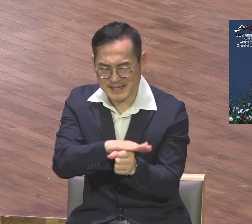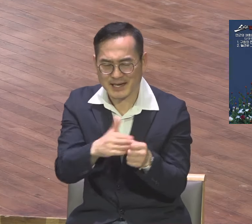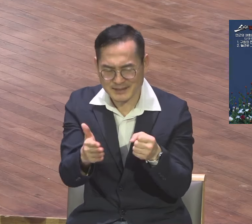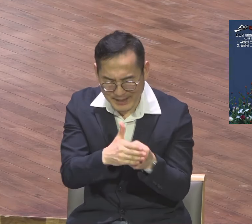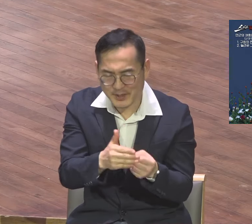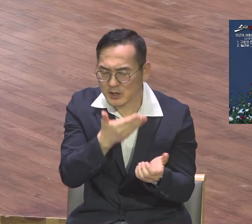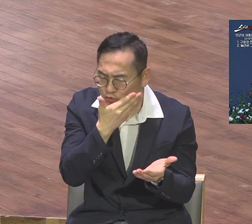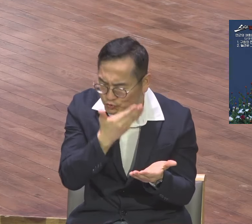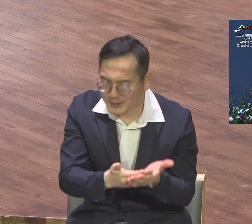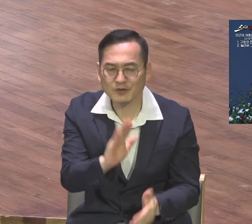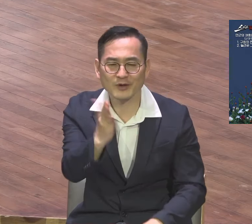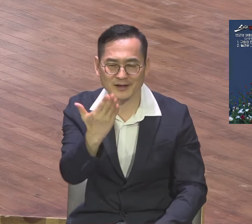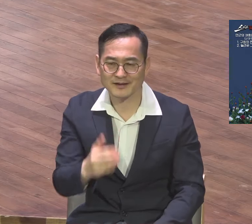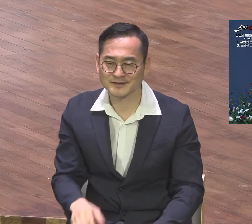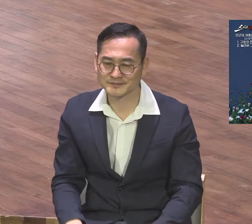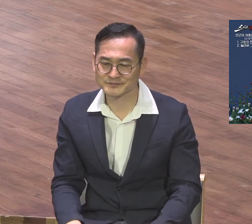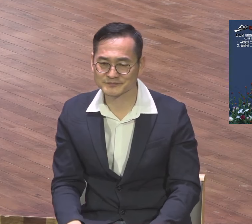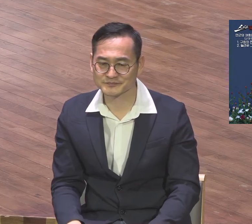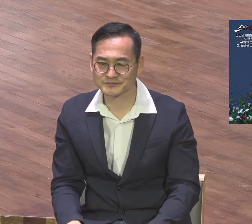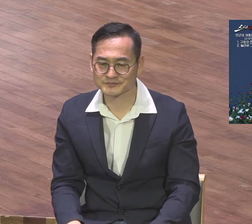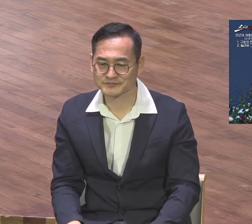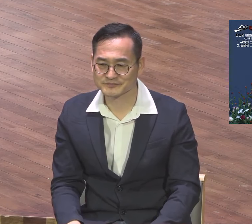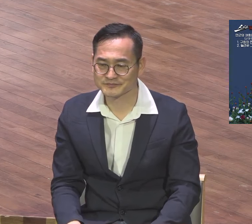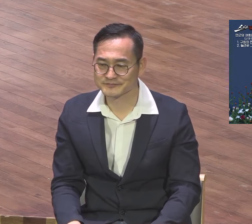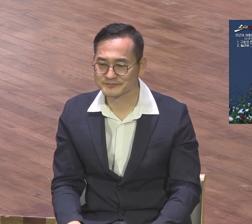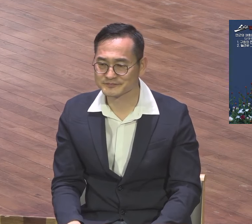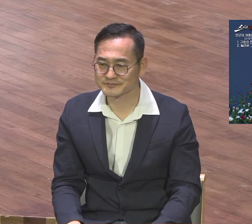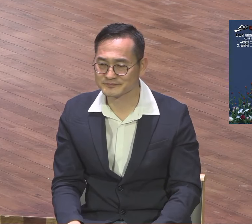사랑하기 때문에 우리가 가치 있는 인간이 되었다.